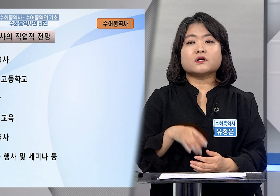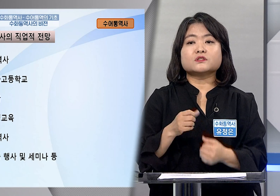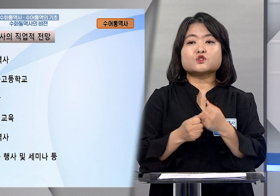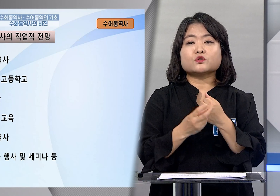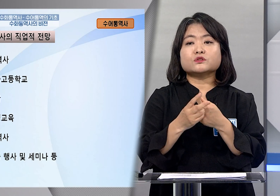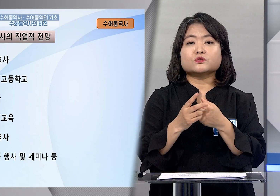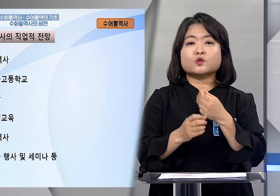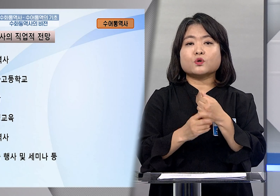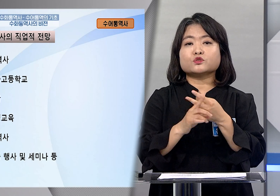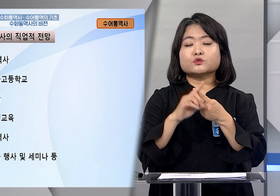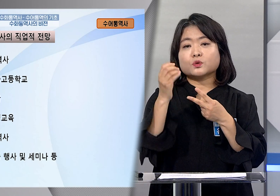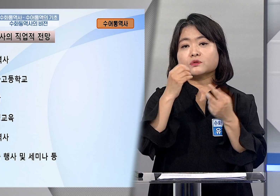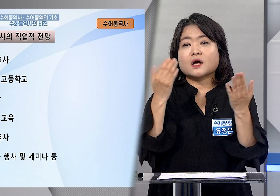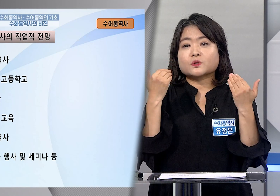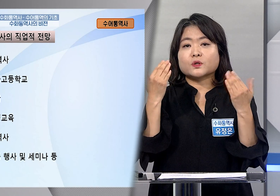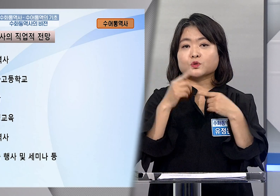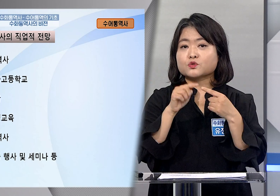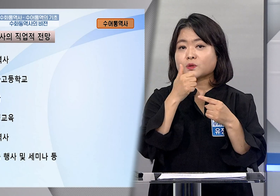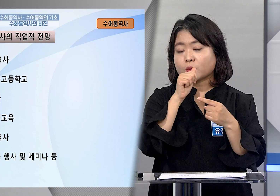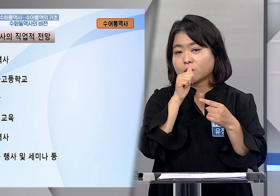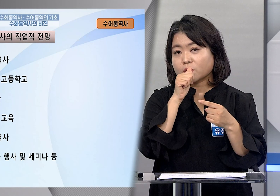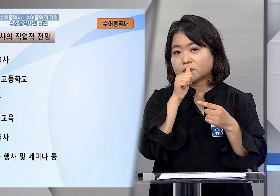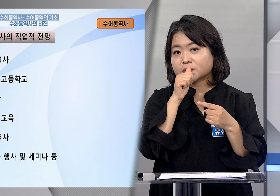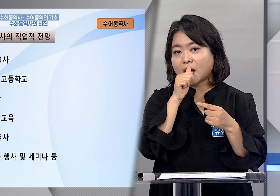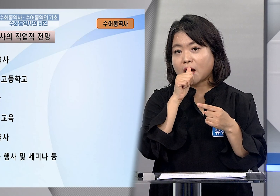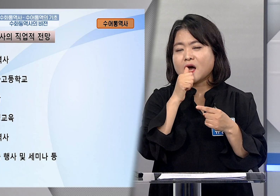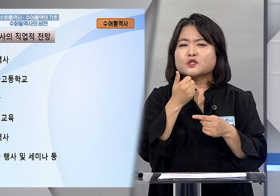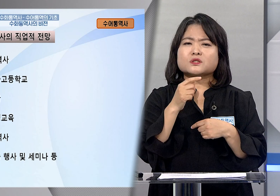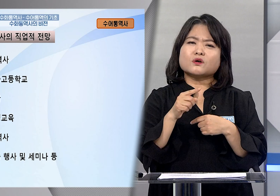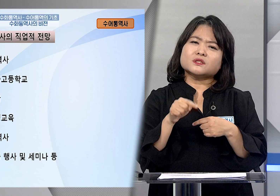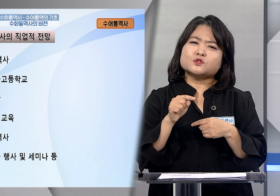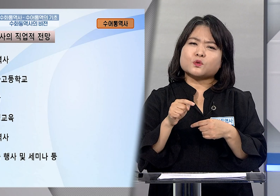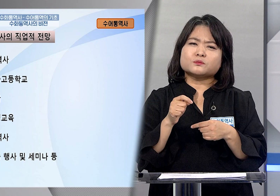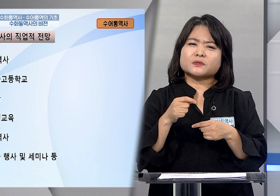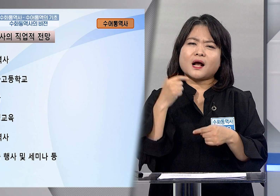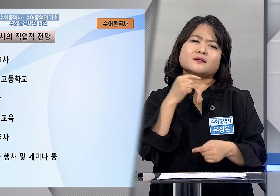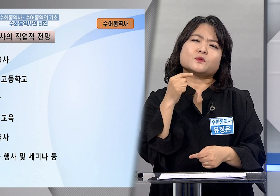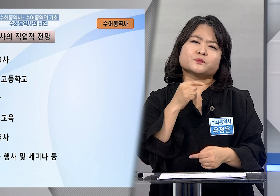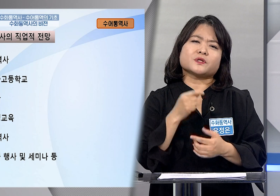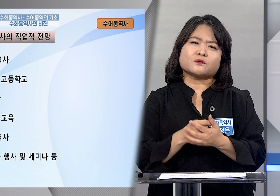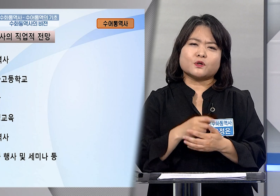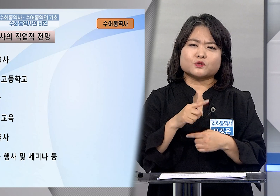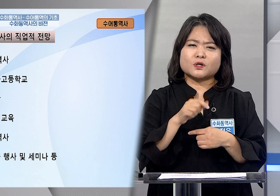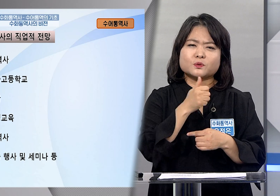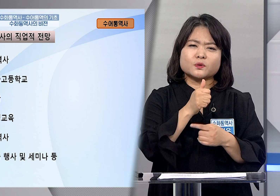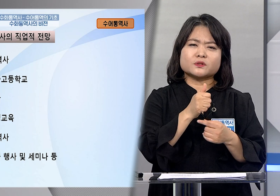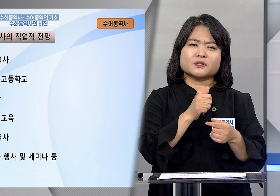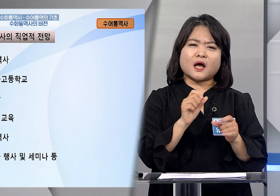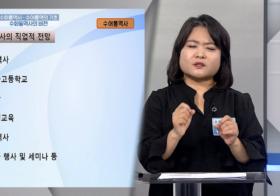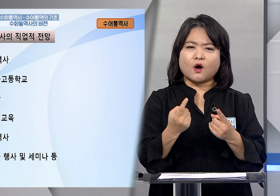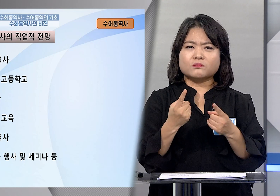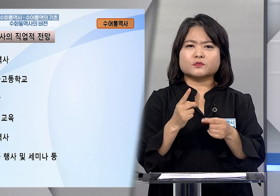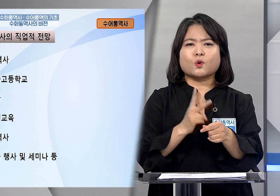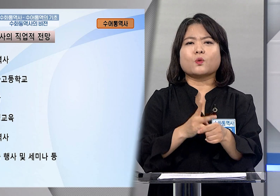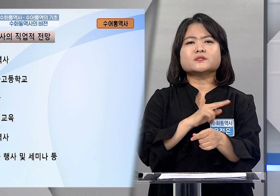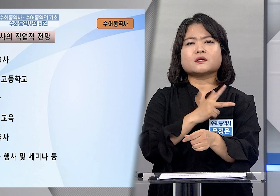우선은 초중고등학교에도 수화통역사, 여기는 조금 까다롭더라고요. 수화통역사 겸 교원